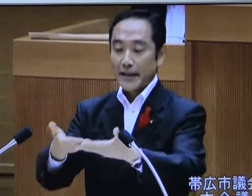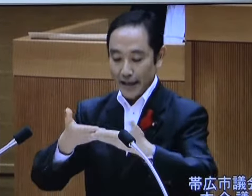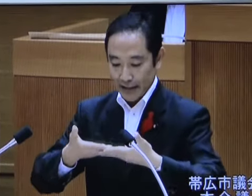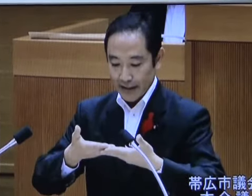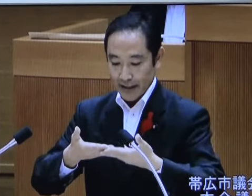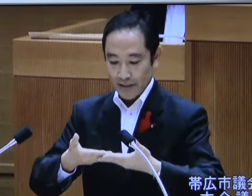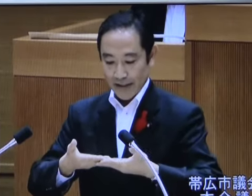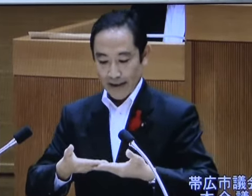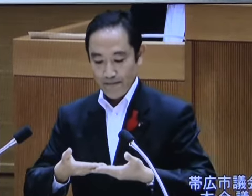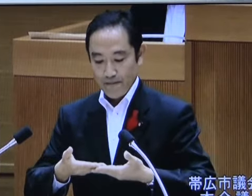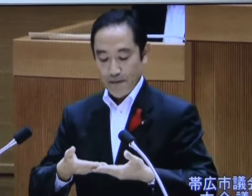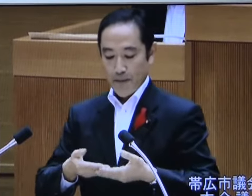ていただきました。